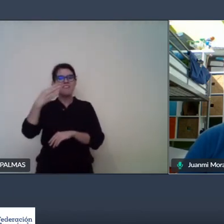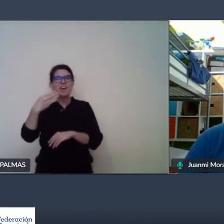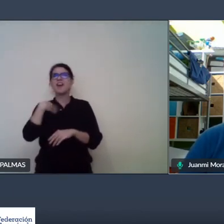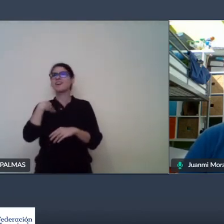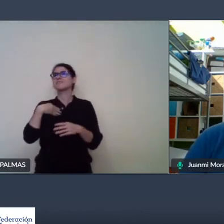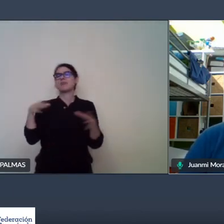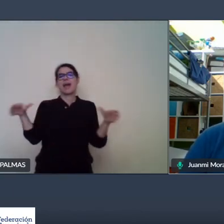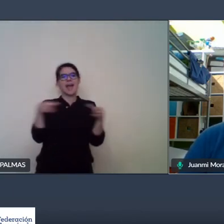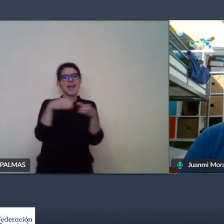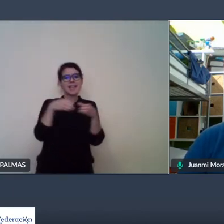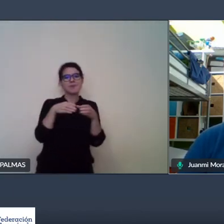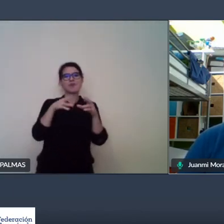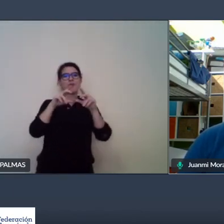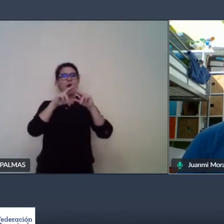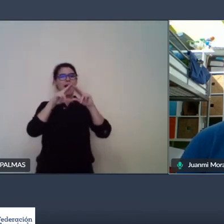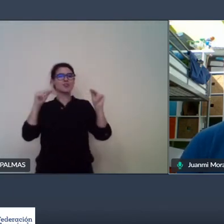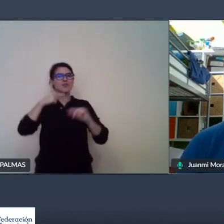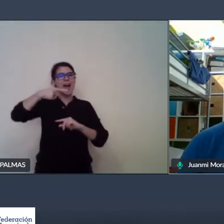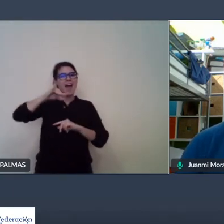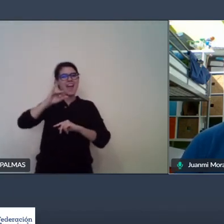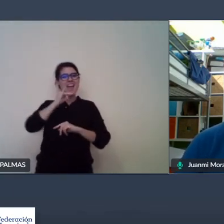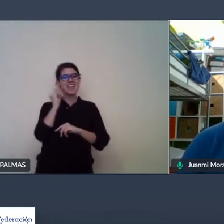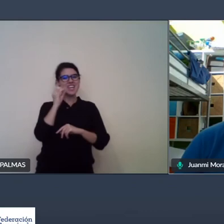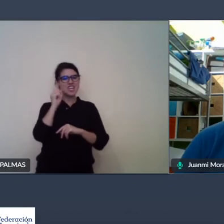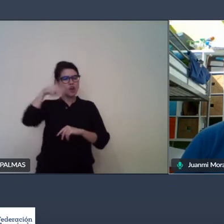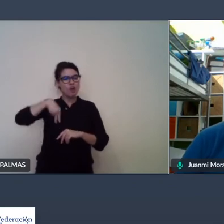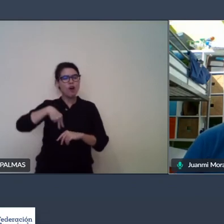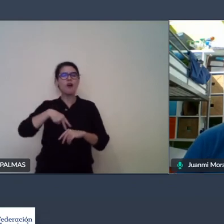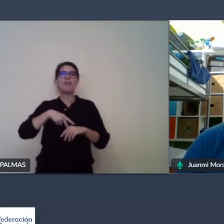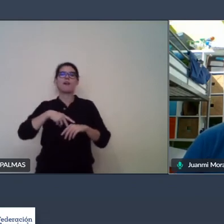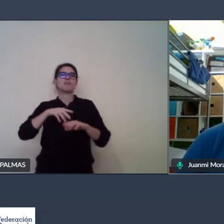Valladolid, León. También ha estado